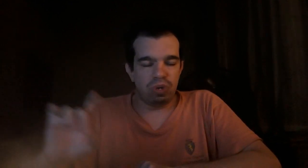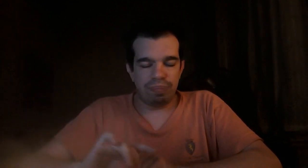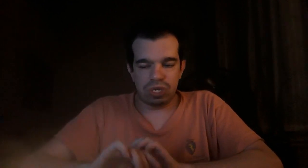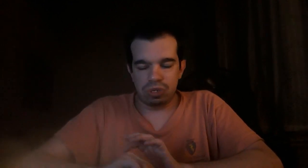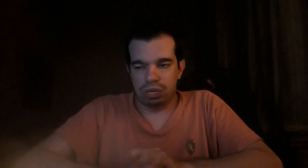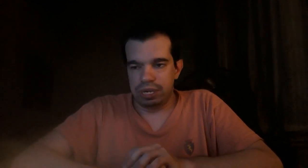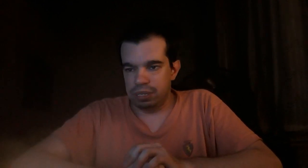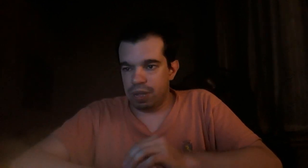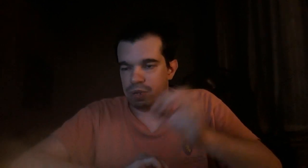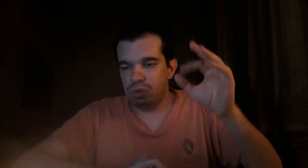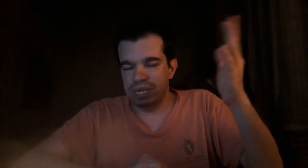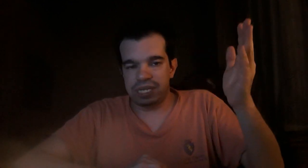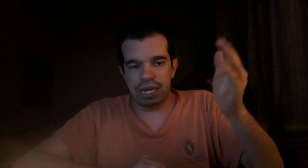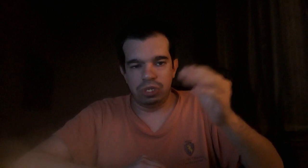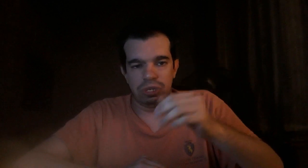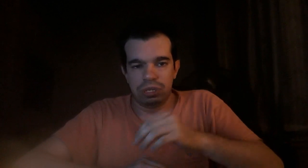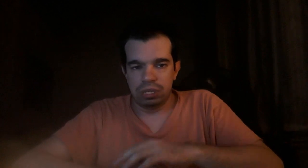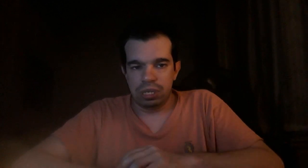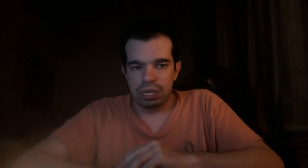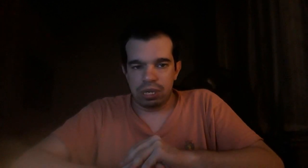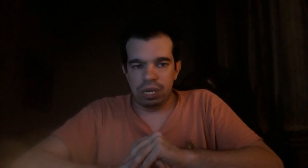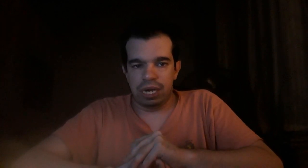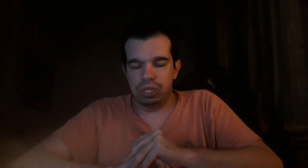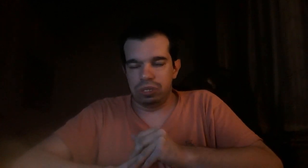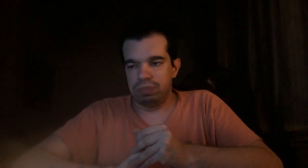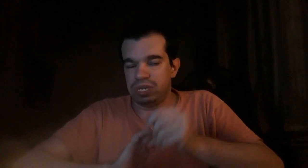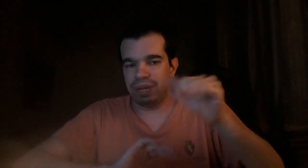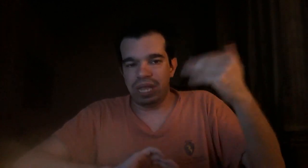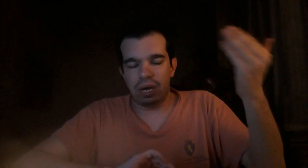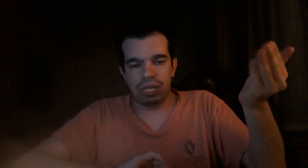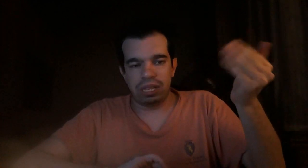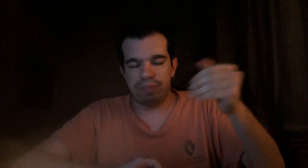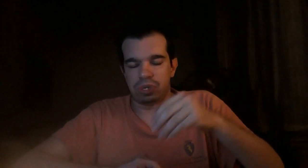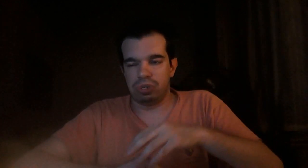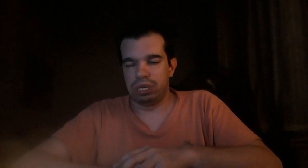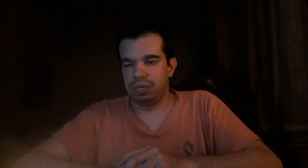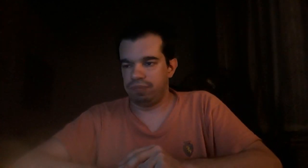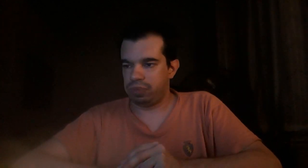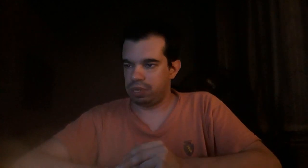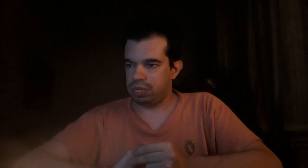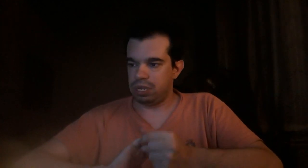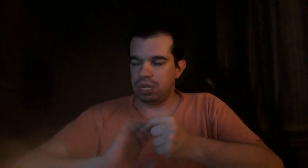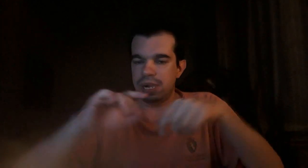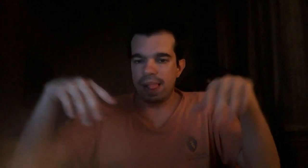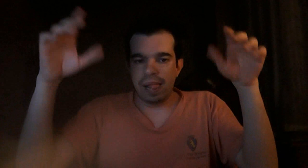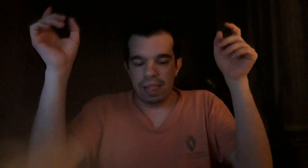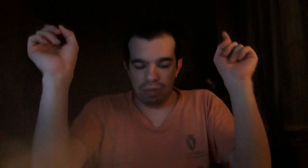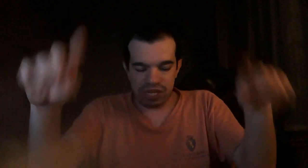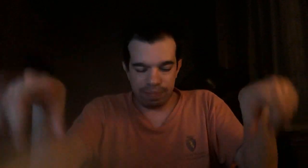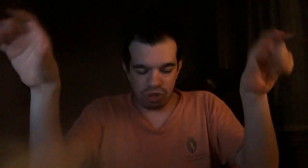molte persone, che questo è un messaggio che lancio, bisogna mandarlo a tante persone. Come sempre